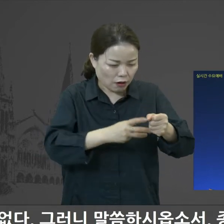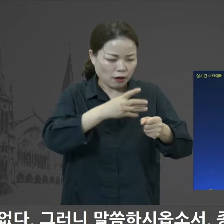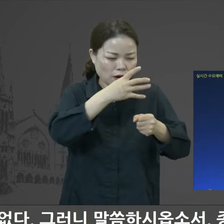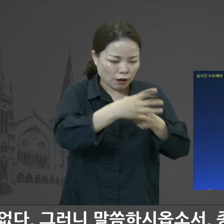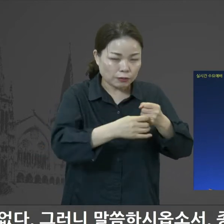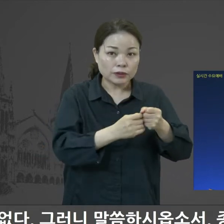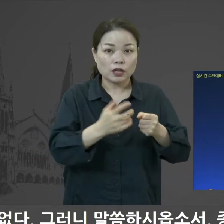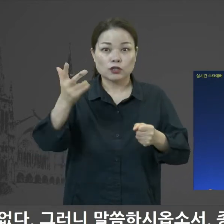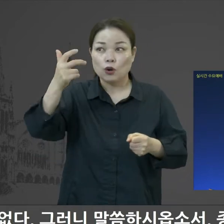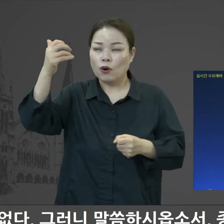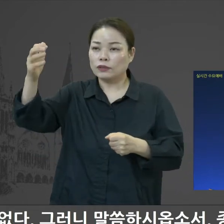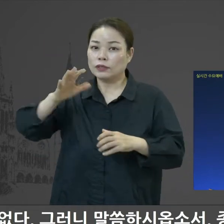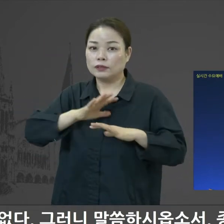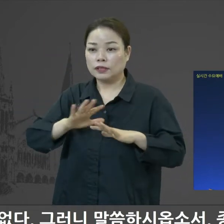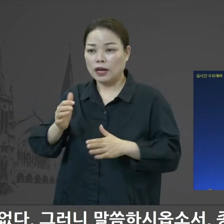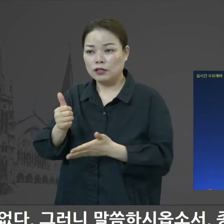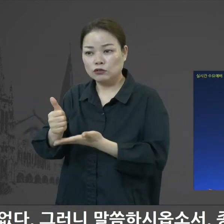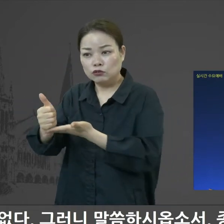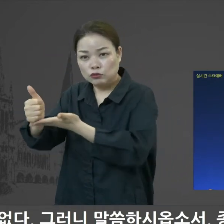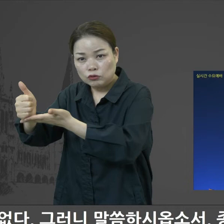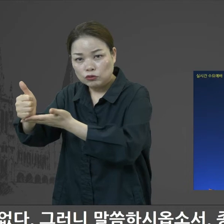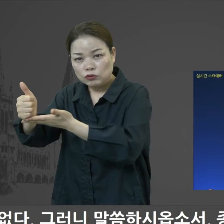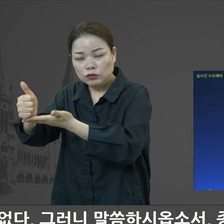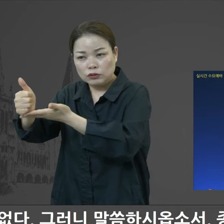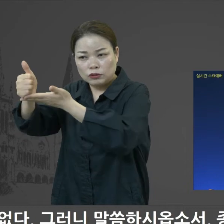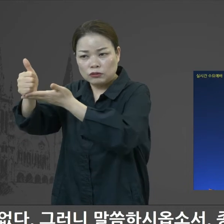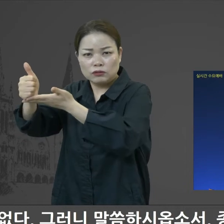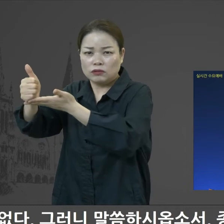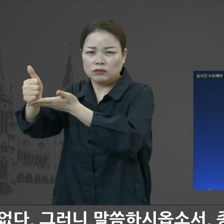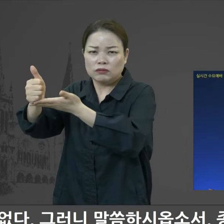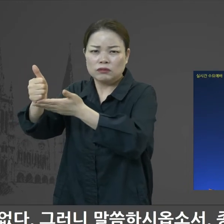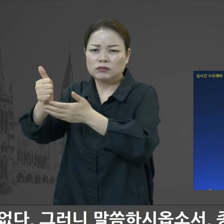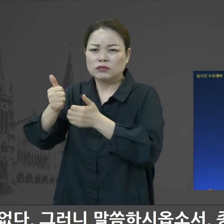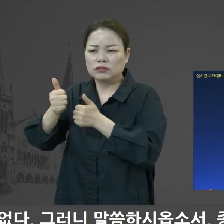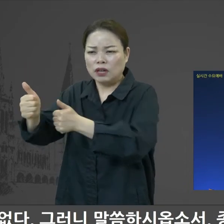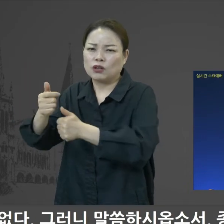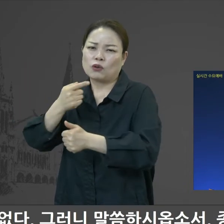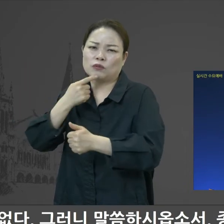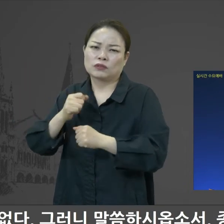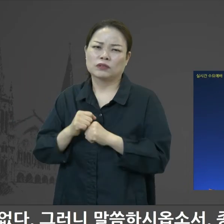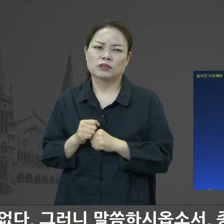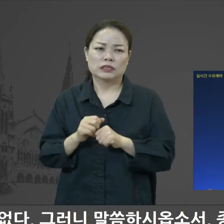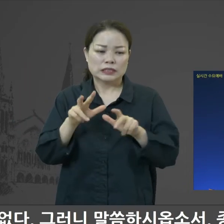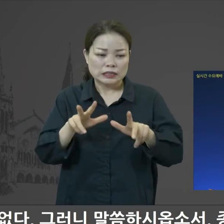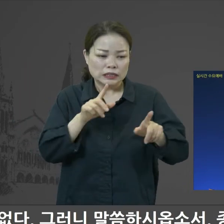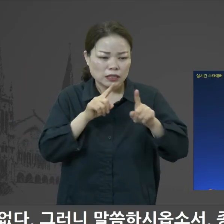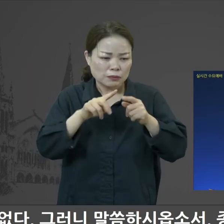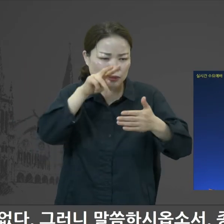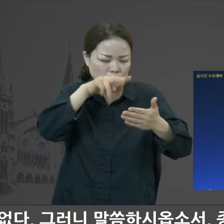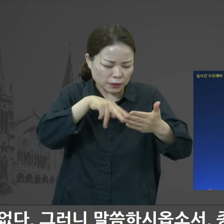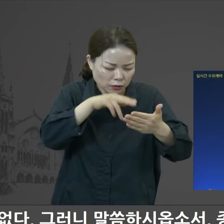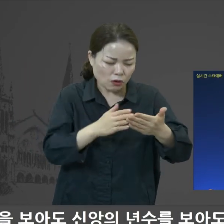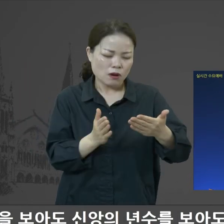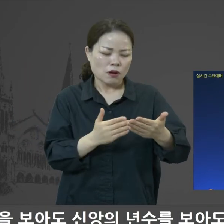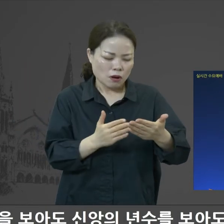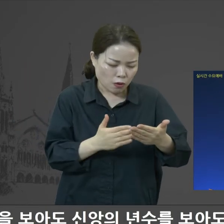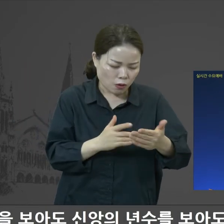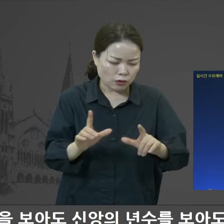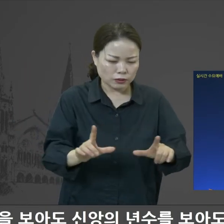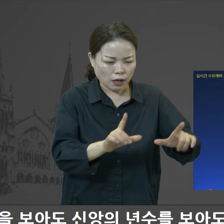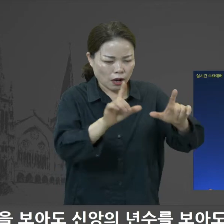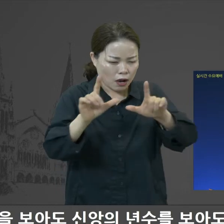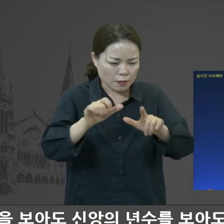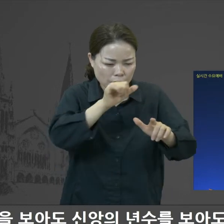내가 여호와 하나님을 잘 따라가는 것이 단 하나도 없습니다. 말씀을 여지까지 이렇게 가까이 했는데 하나님 내